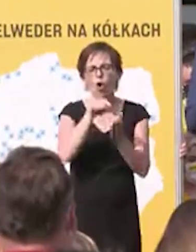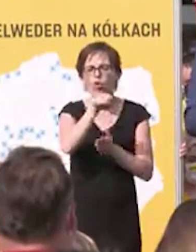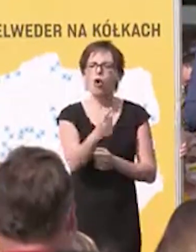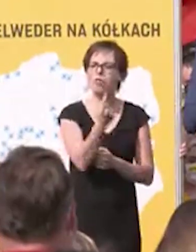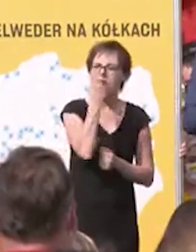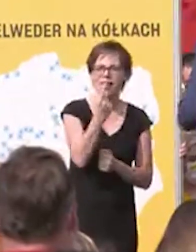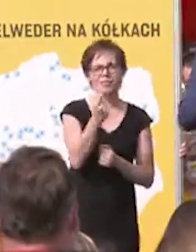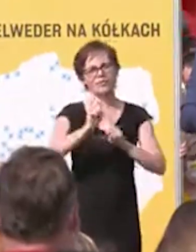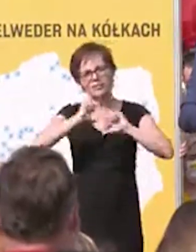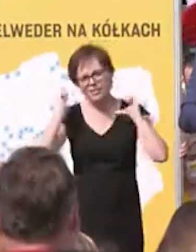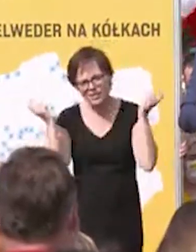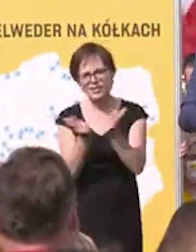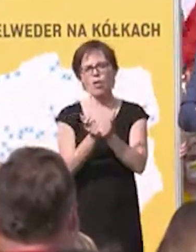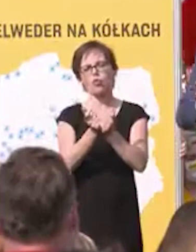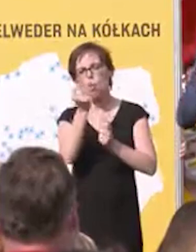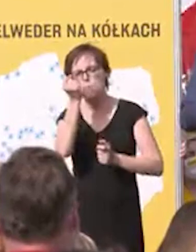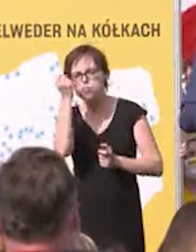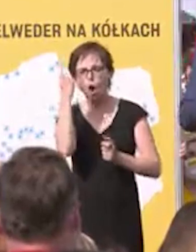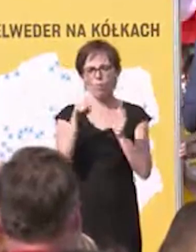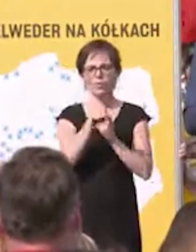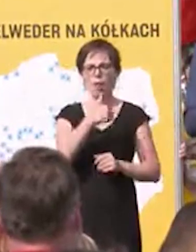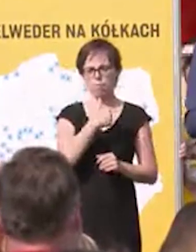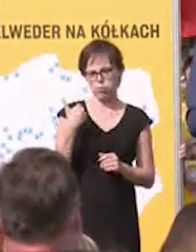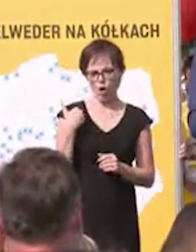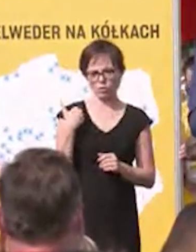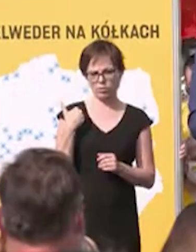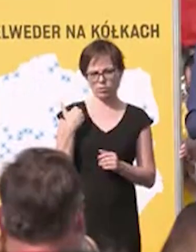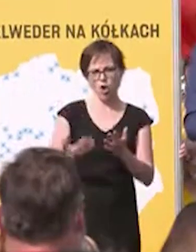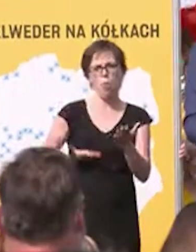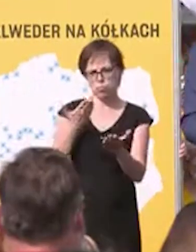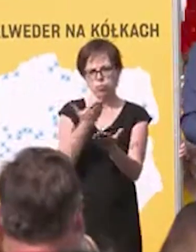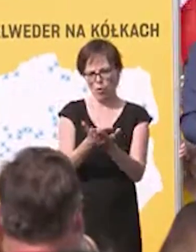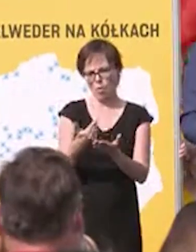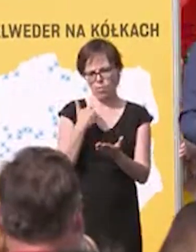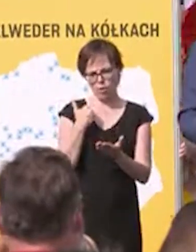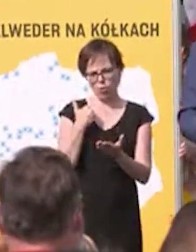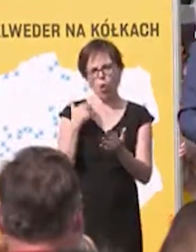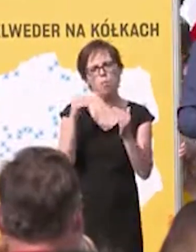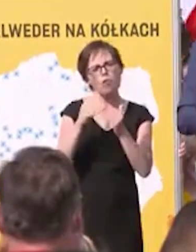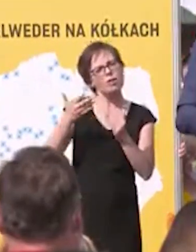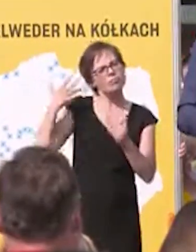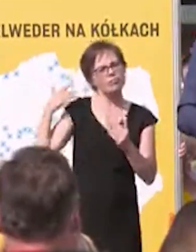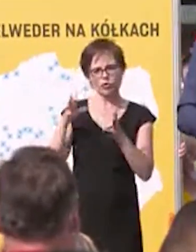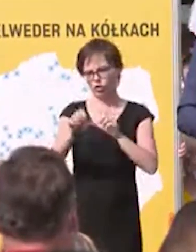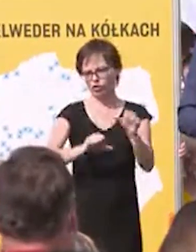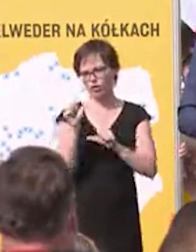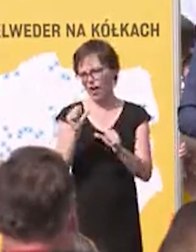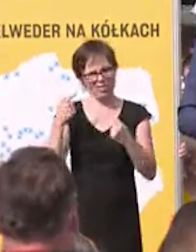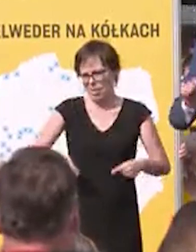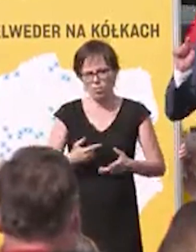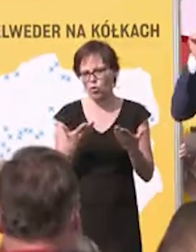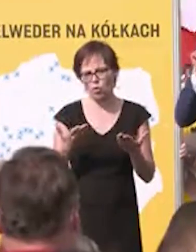i nowoczesny pomysł dla Polski, jaki został zaproponowany od dekady. I jeszcze raz to